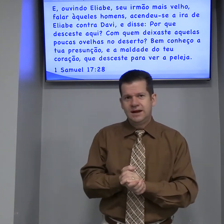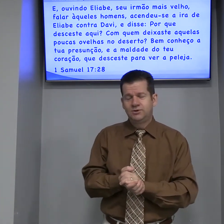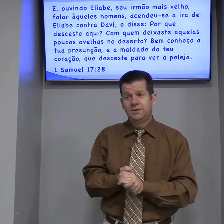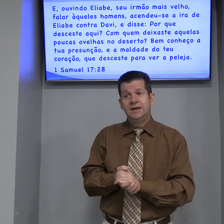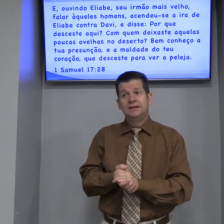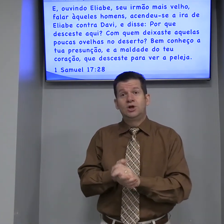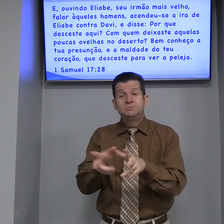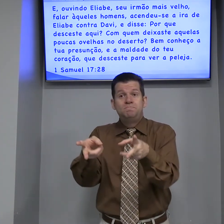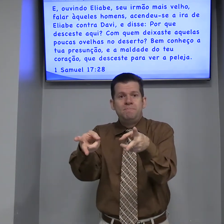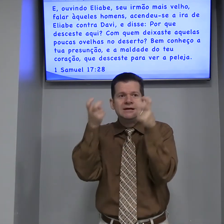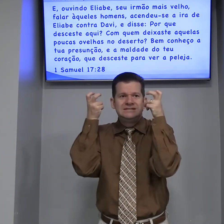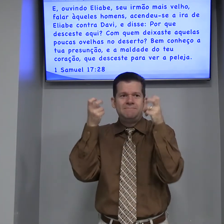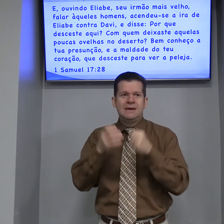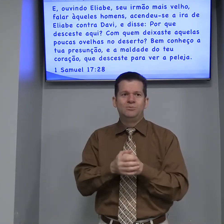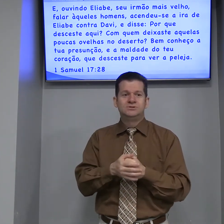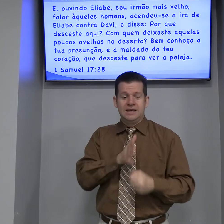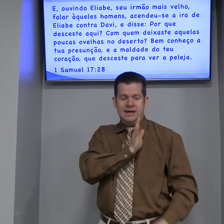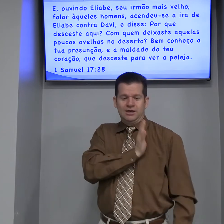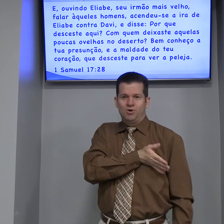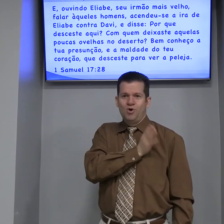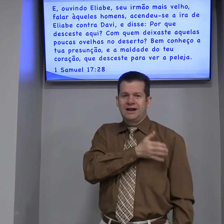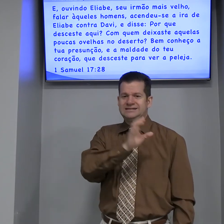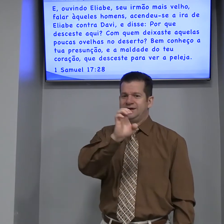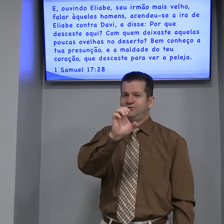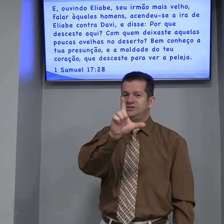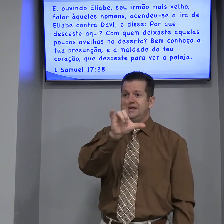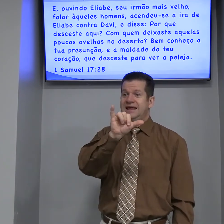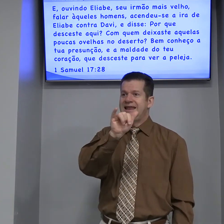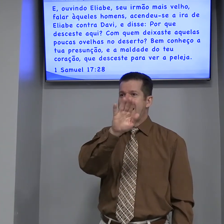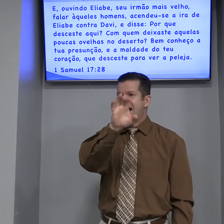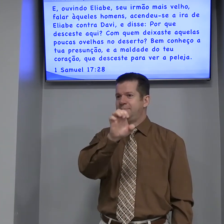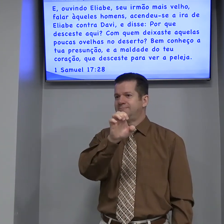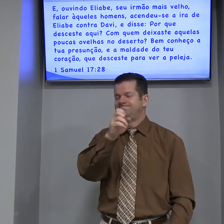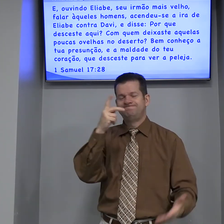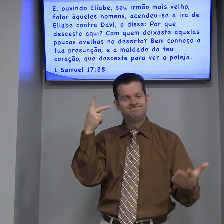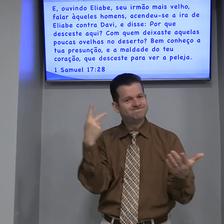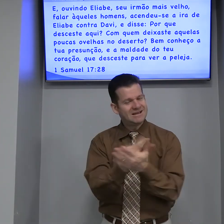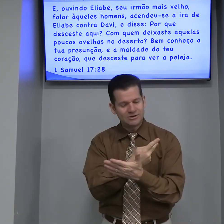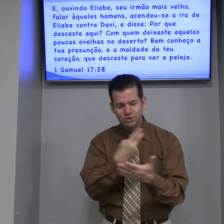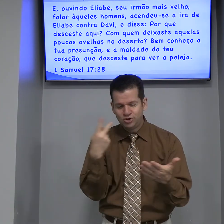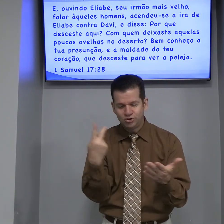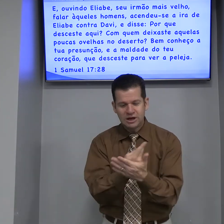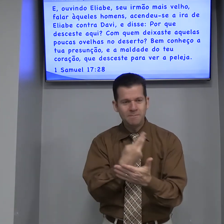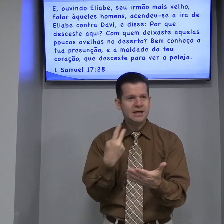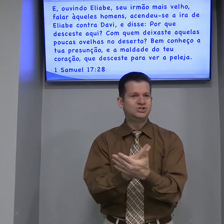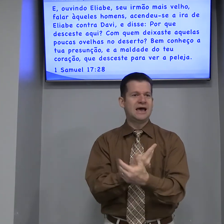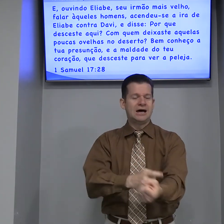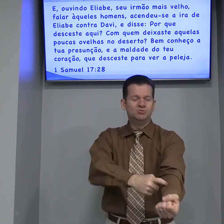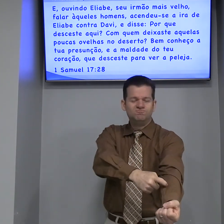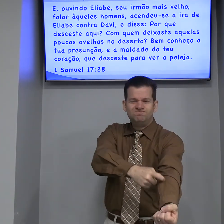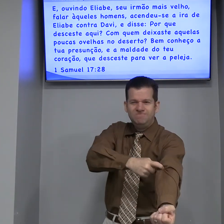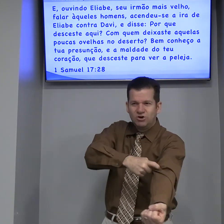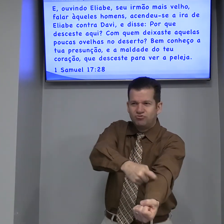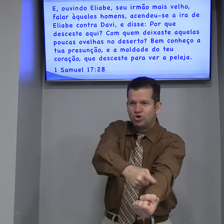Certo? Então nós percebemos que o coração de Eliabe estava totalmente errado.